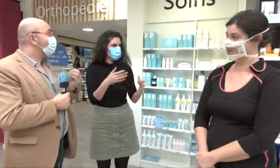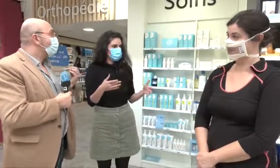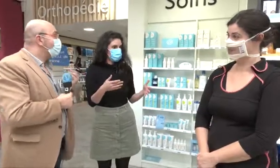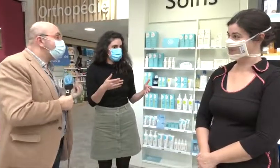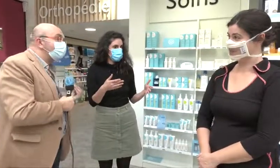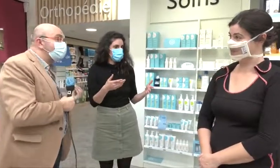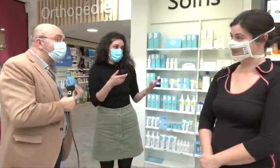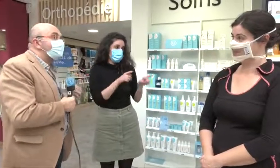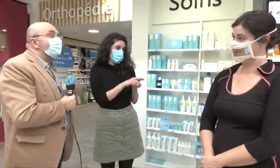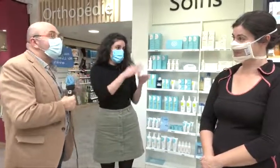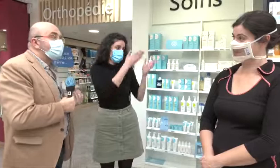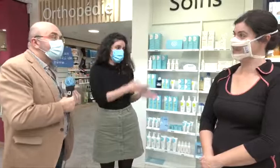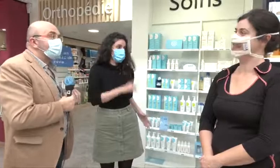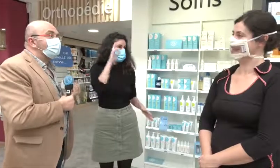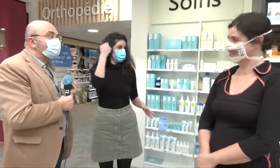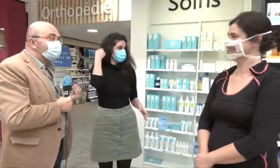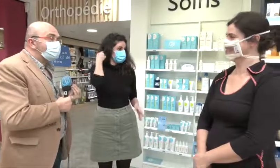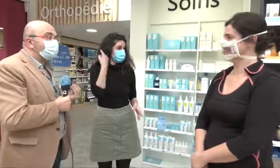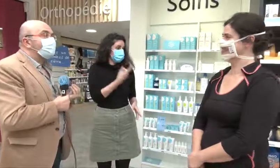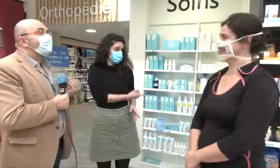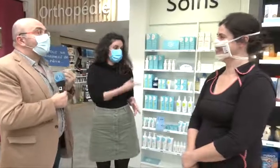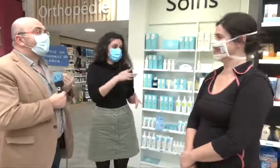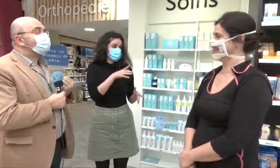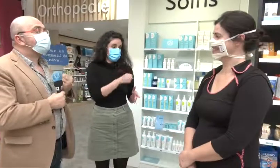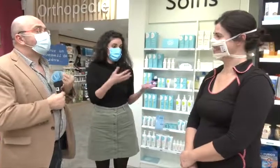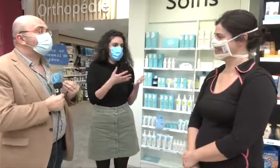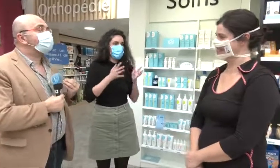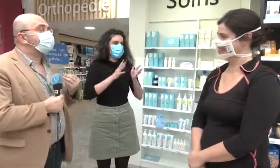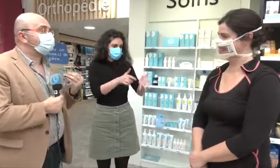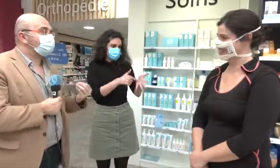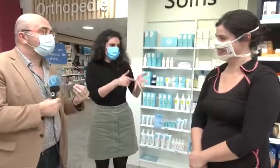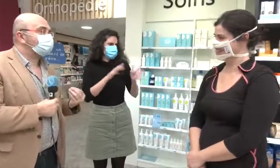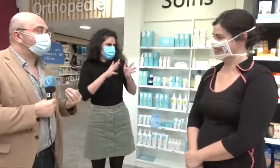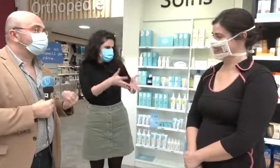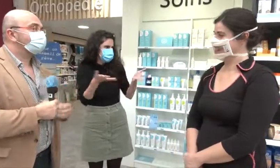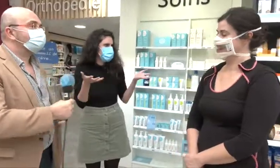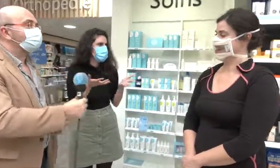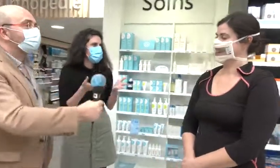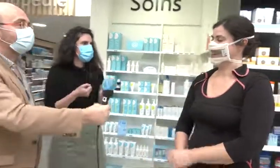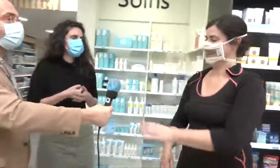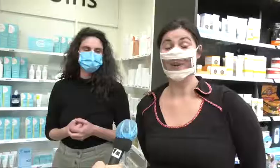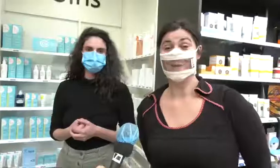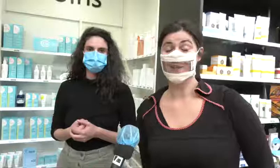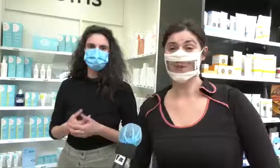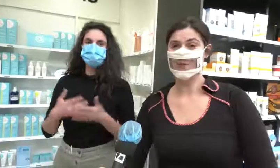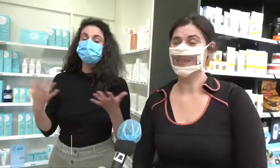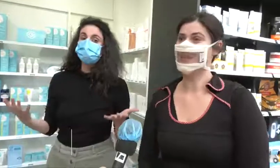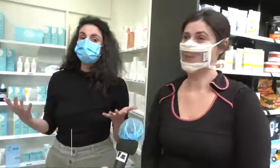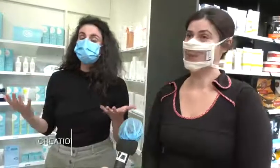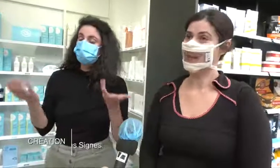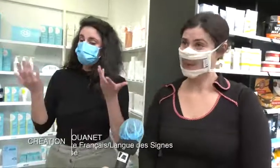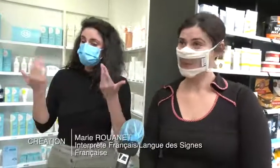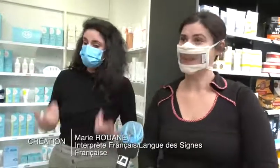utilisez, comme Mylène, la langue des signes. Qu'est-ce que la langue des signes ? Alors moi je